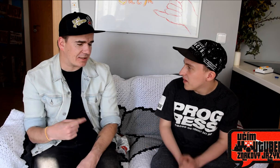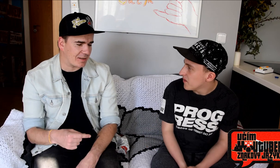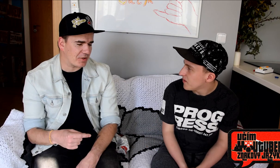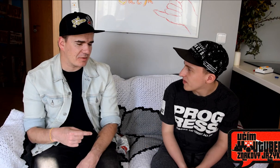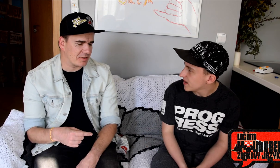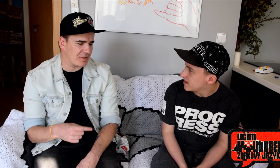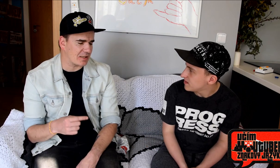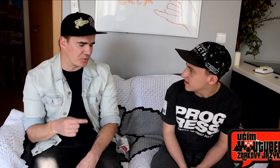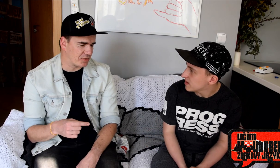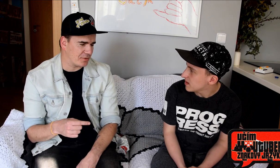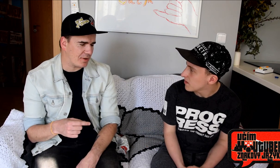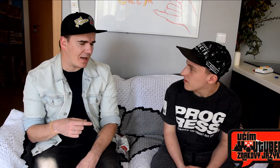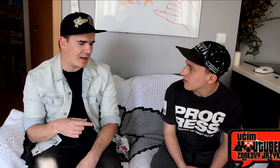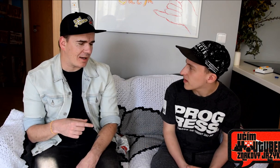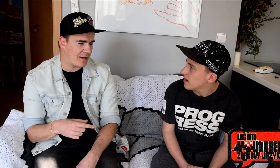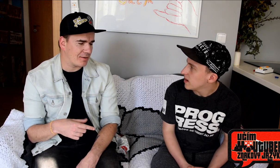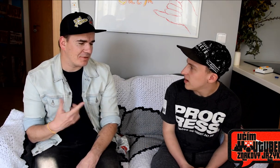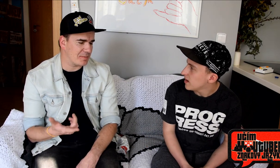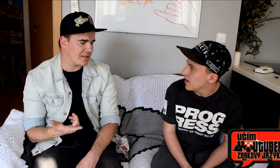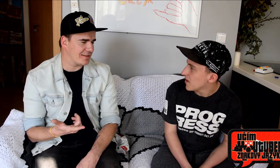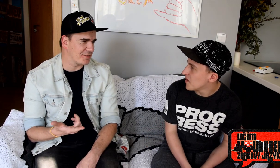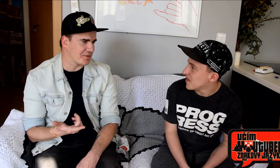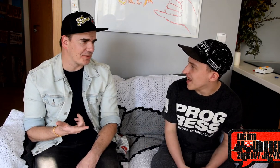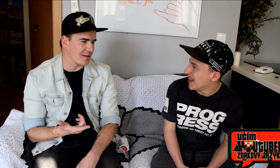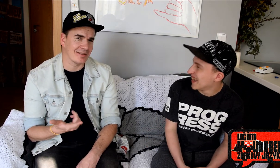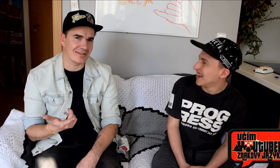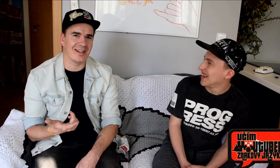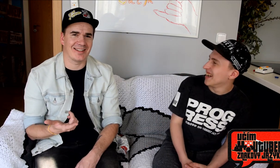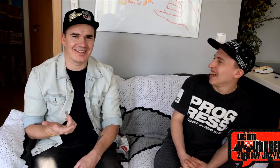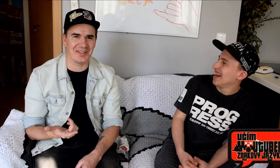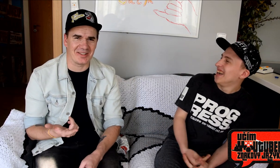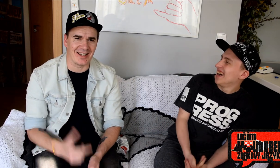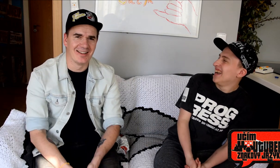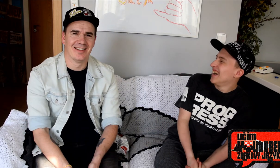budu jenom otvírat pusu a uvidíme, jestli to funguje. Ani jestli to vyjde.